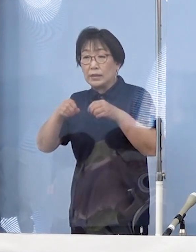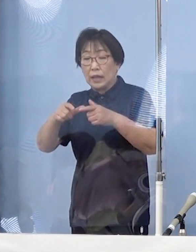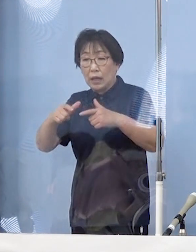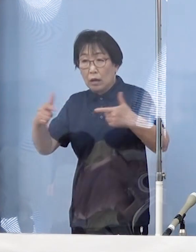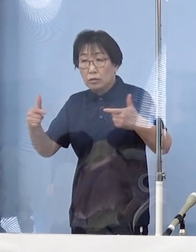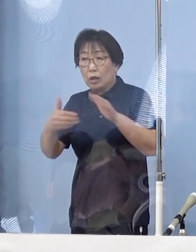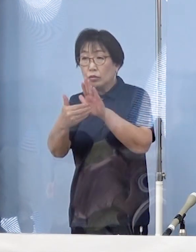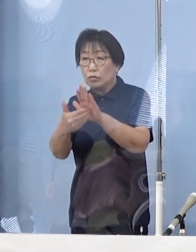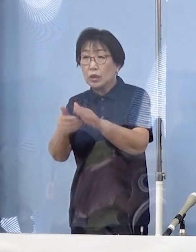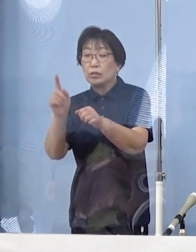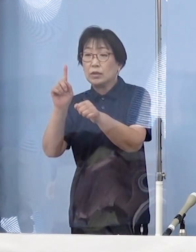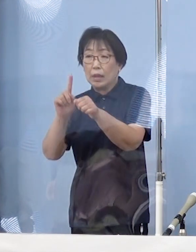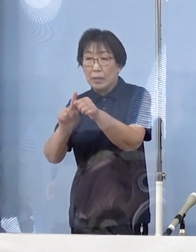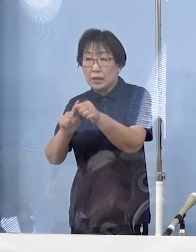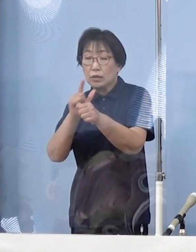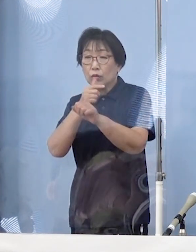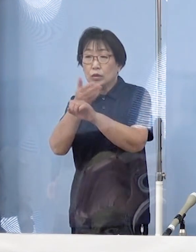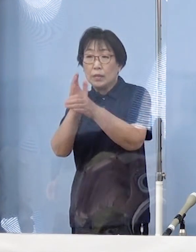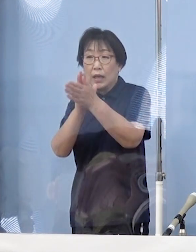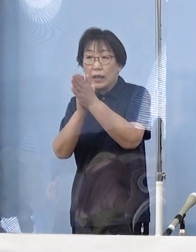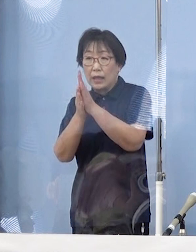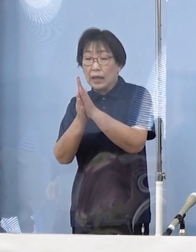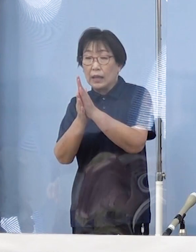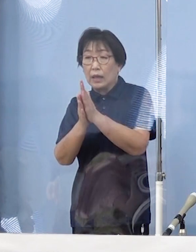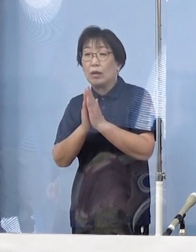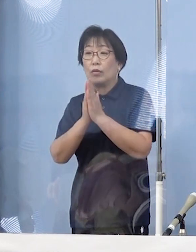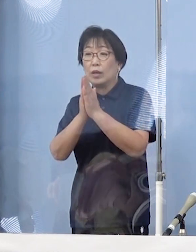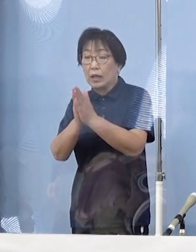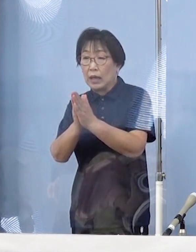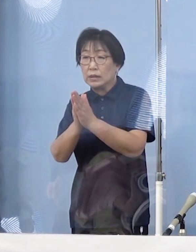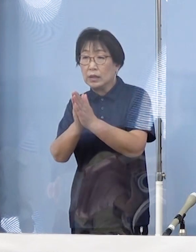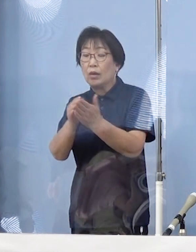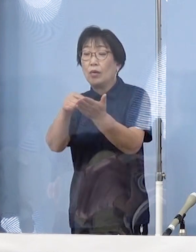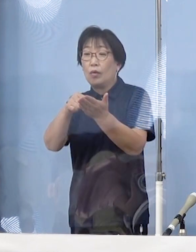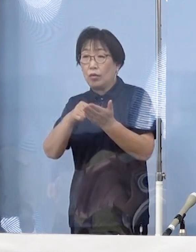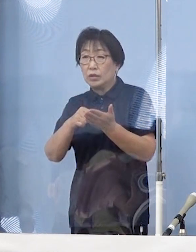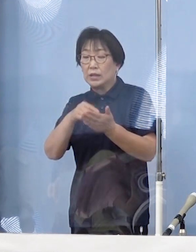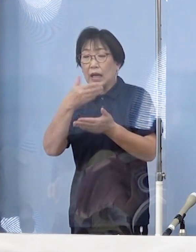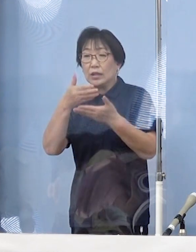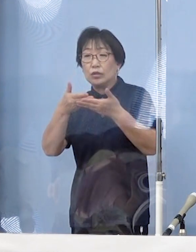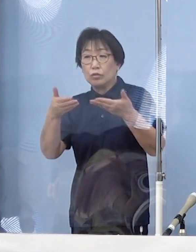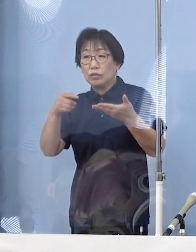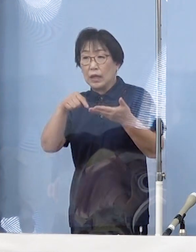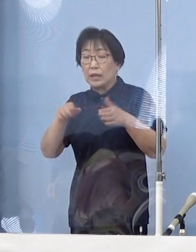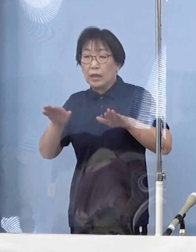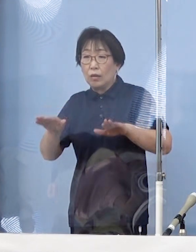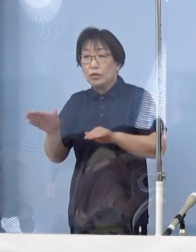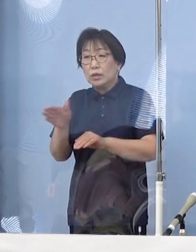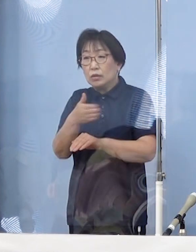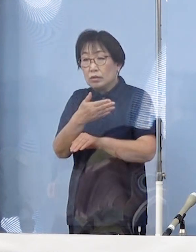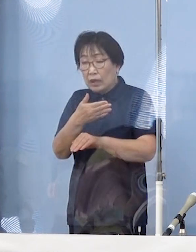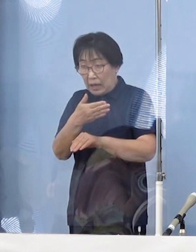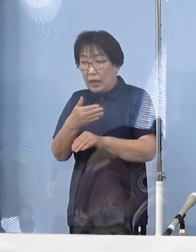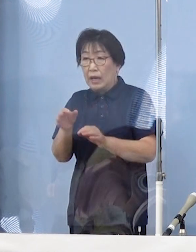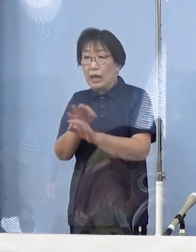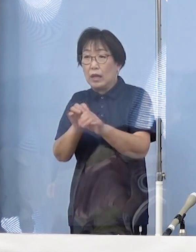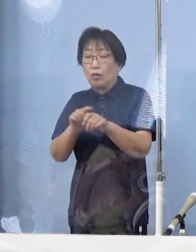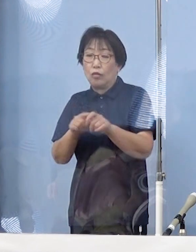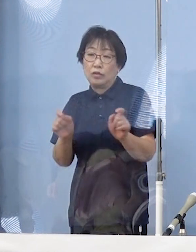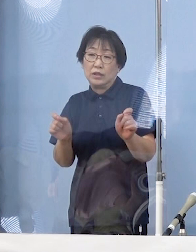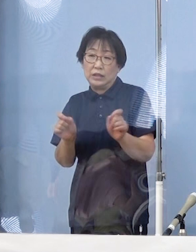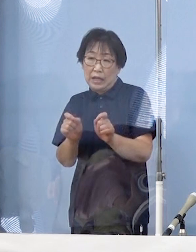、本県からの要請に応じていただいた飲食店において本日から時短営業が始まるところです